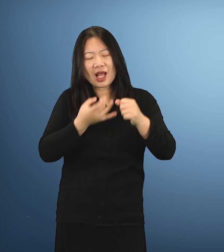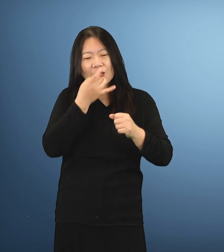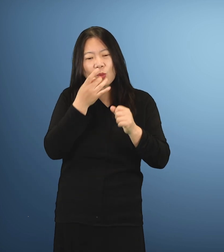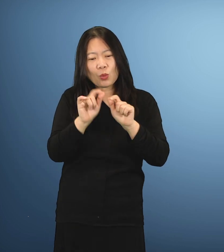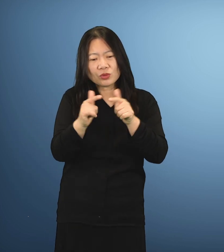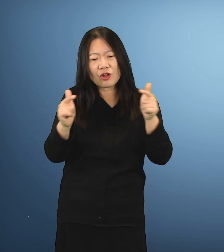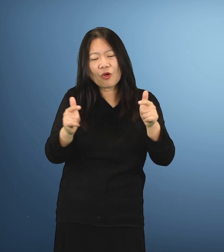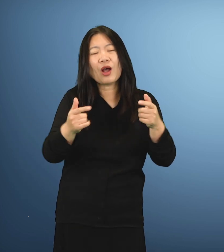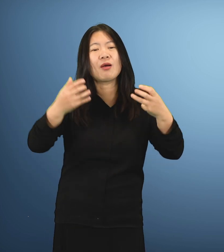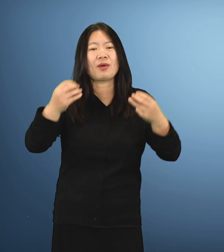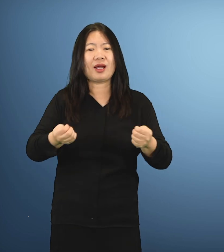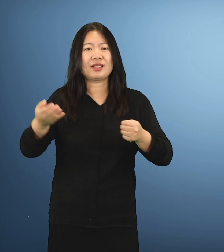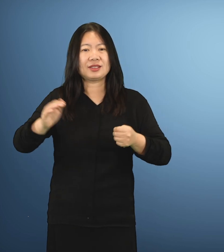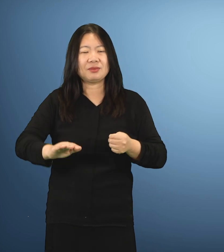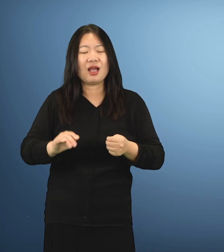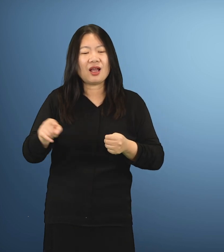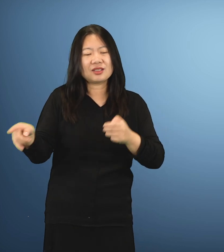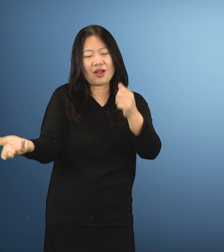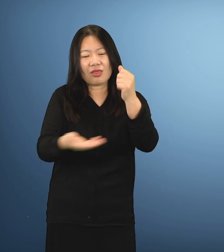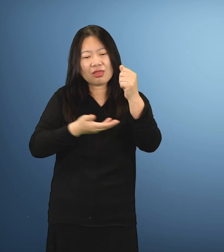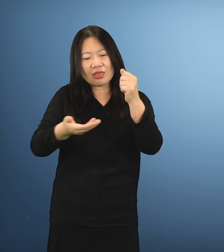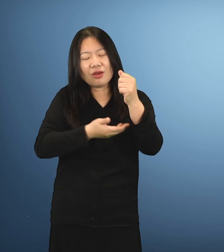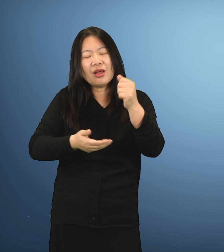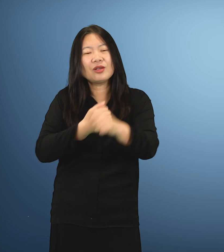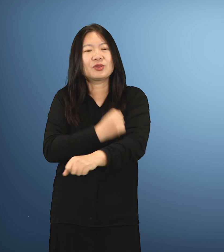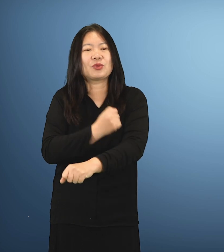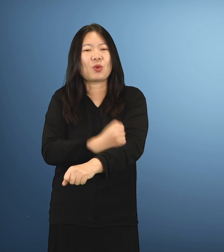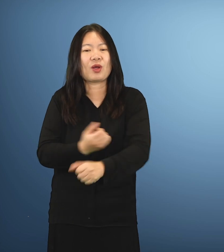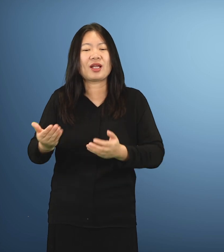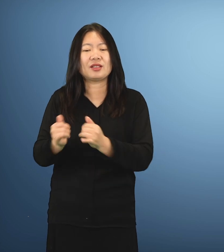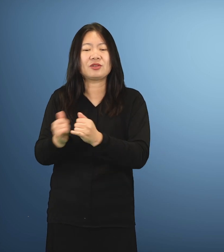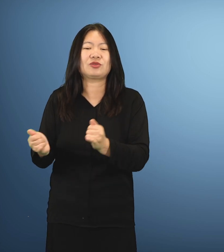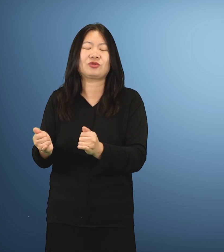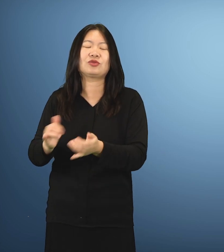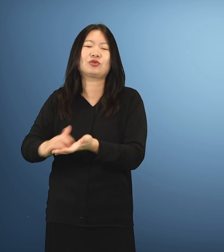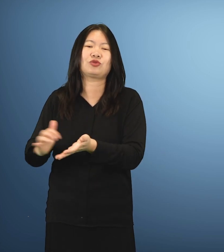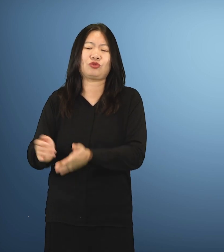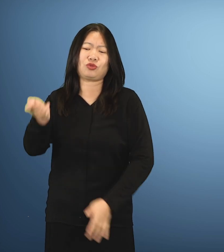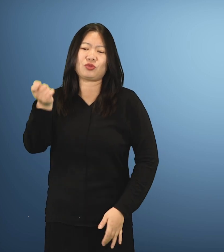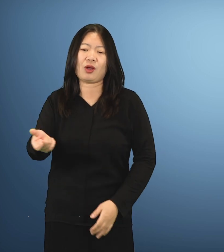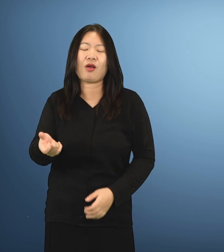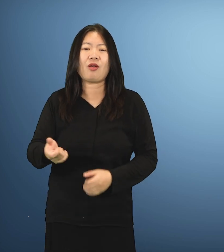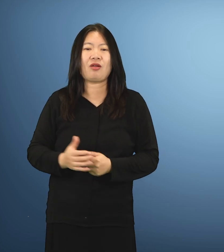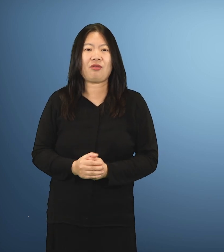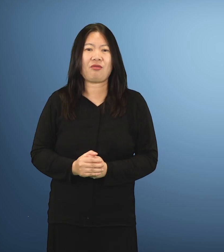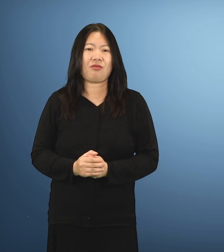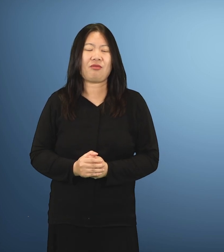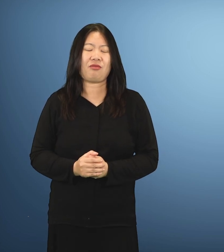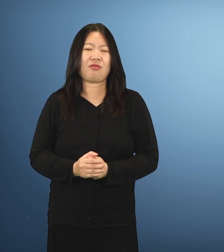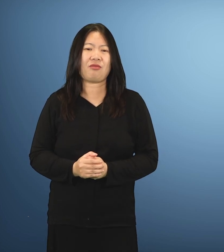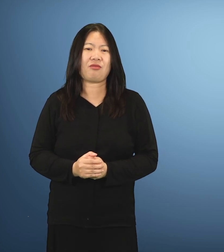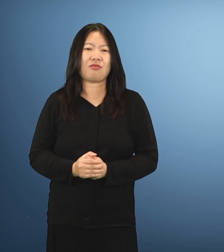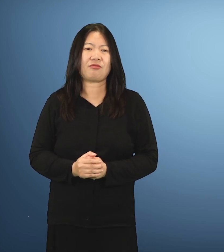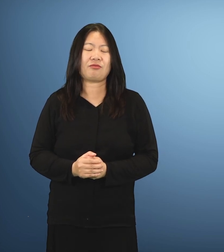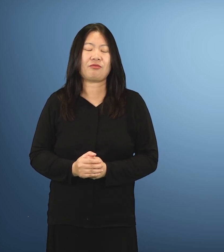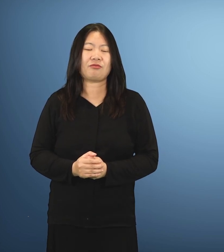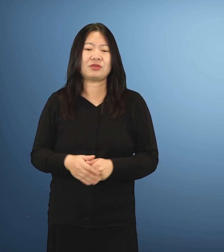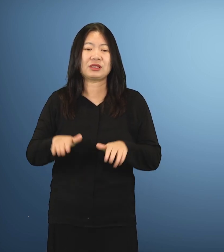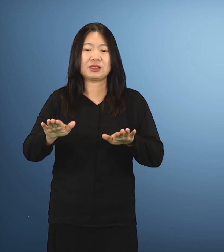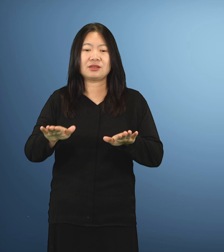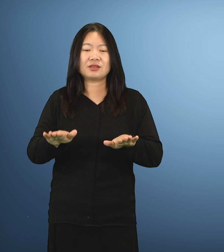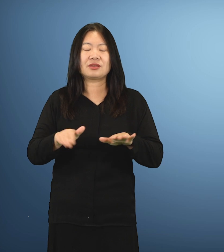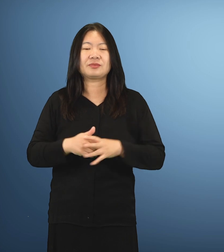많은데 일꾼이 적다는 뜻이에요. 그러나 일꾼이 적다는 뜻이에요. 자, 그러면